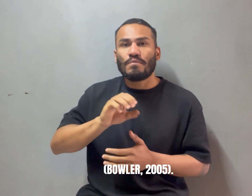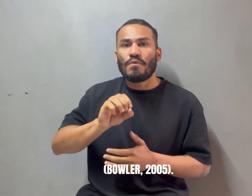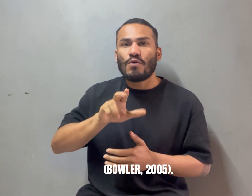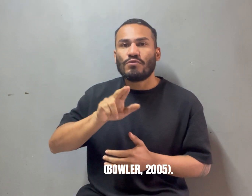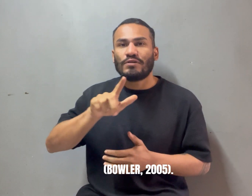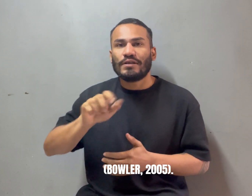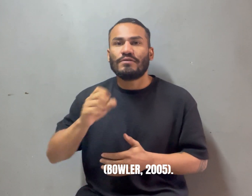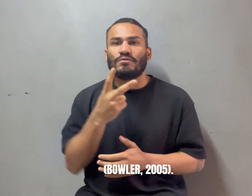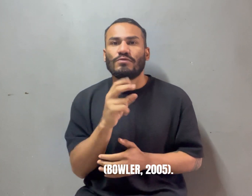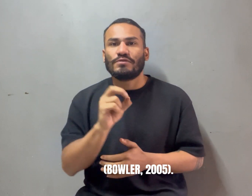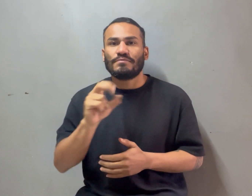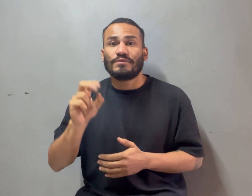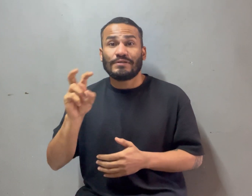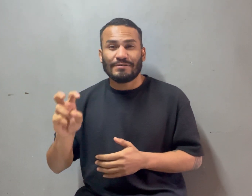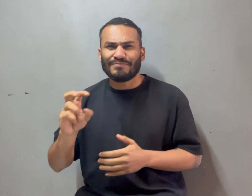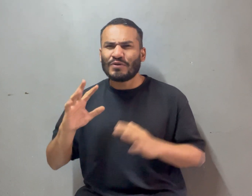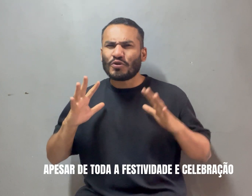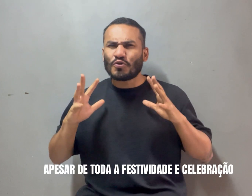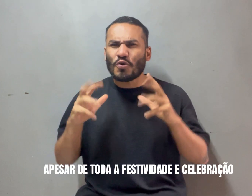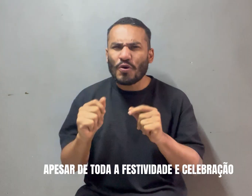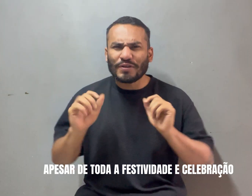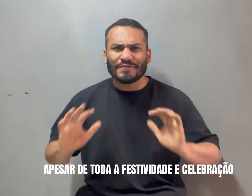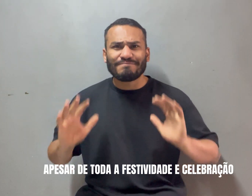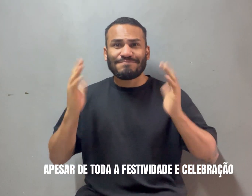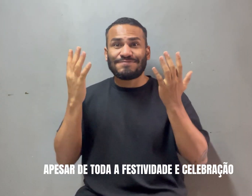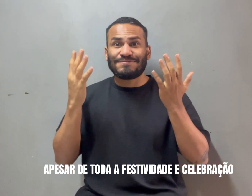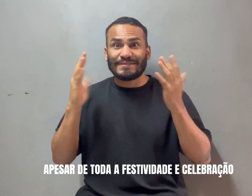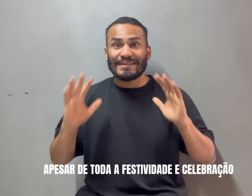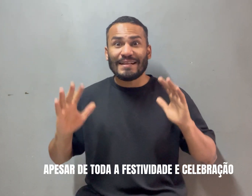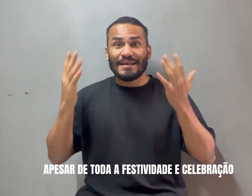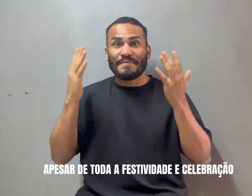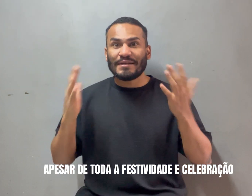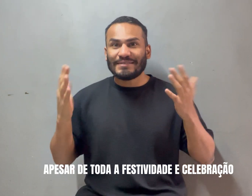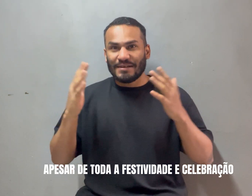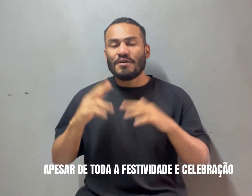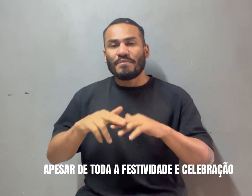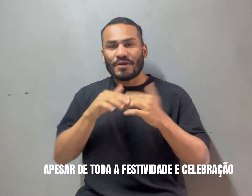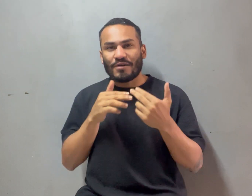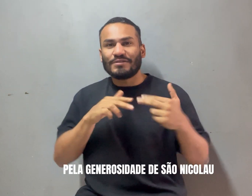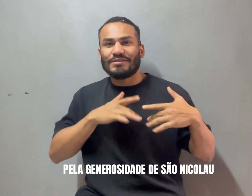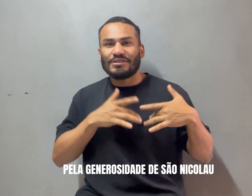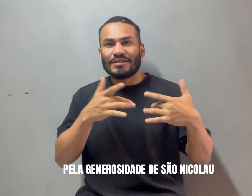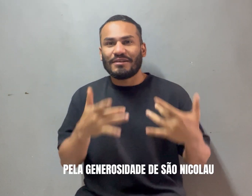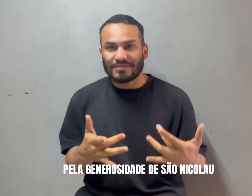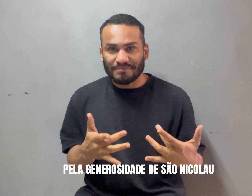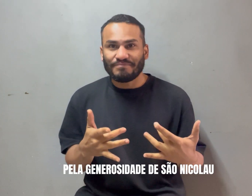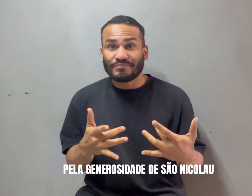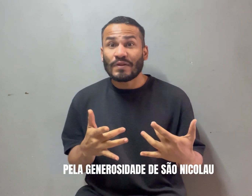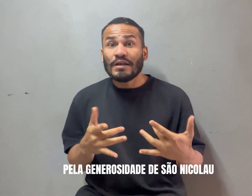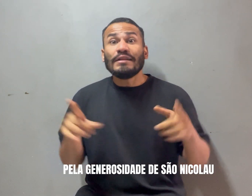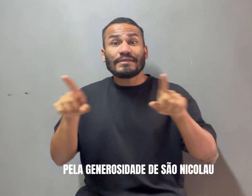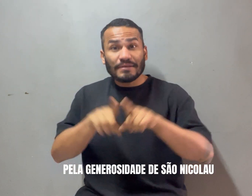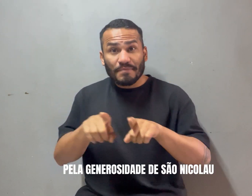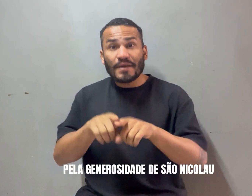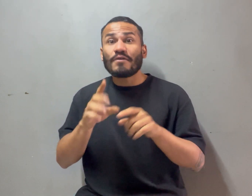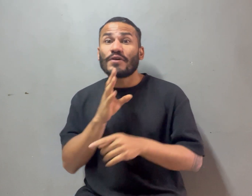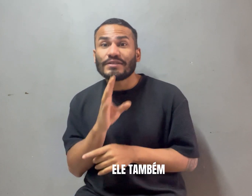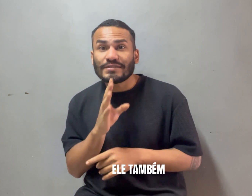Bowler, 2005. Apesar de toda a festividade e celebração pela generosidade de São Nicolau, ele também